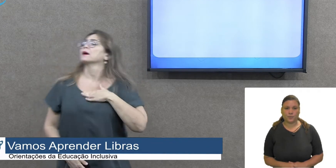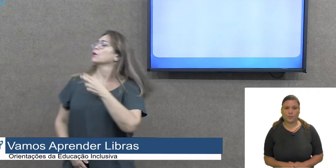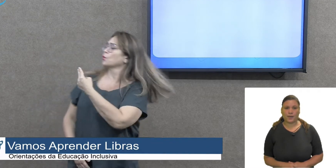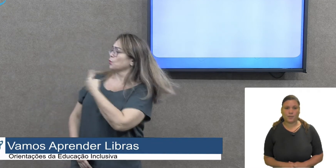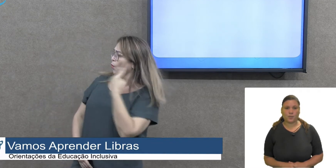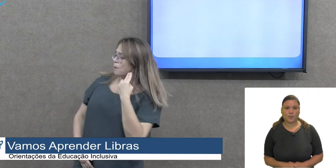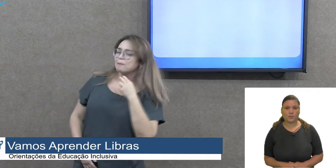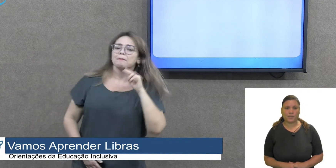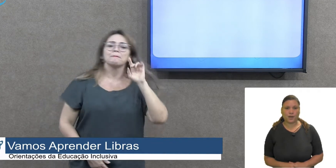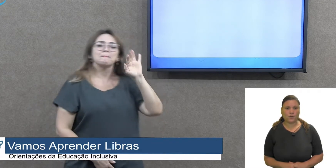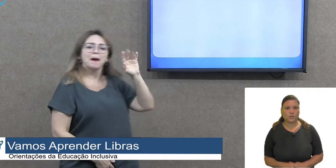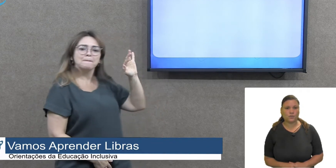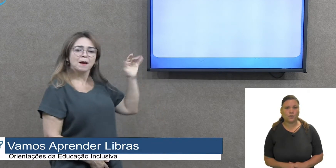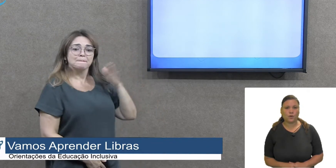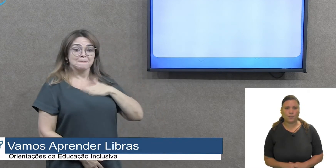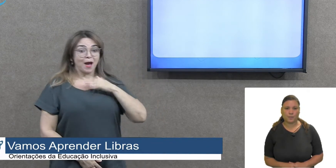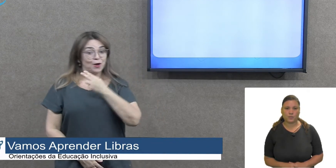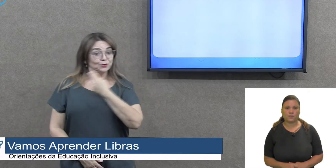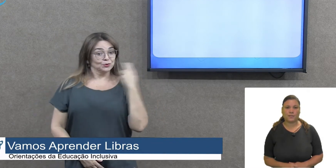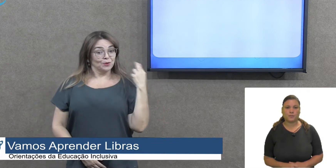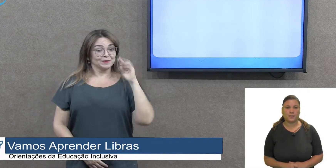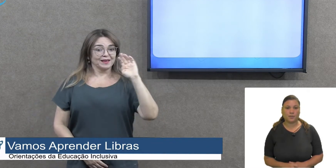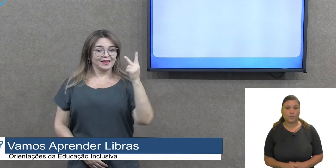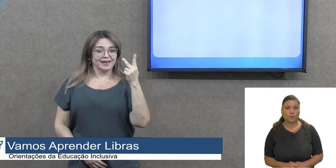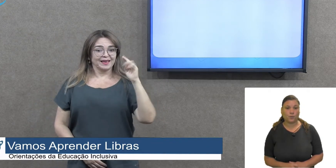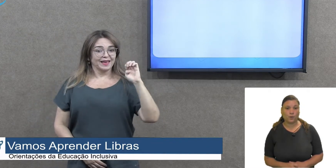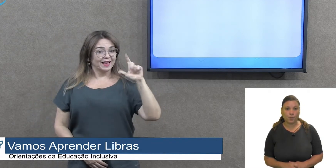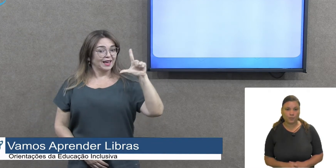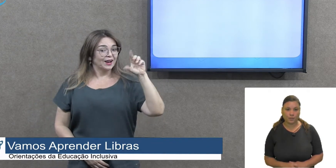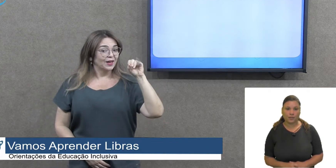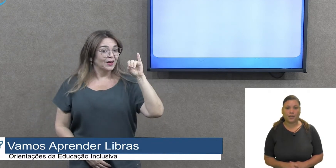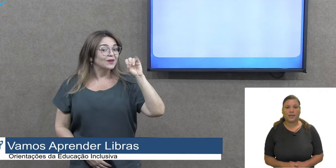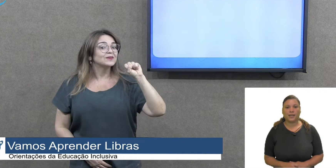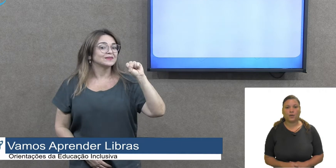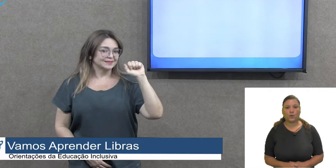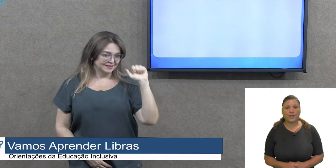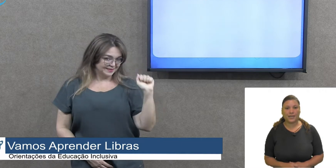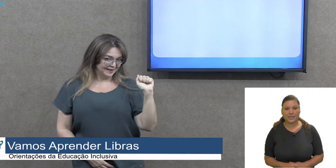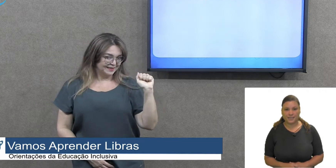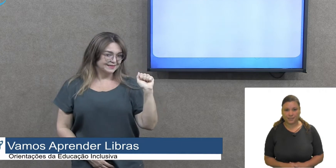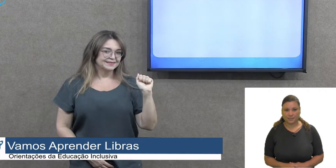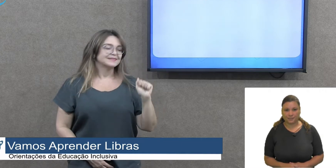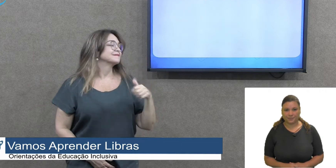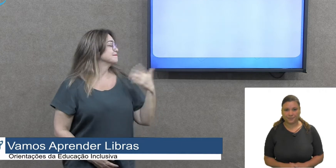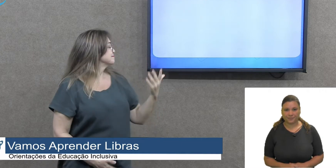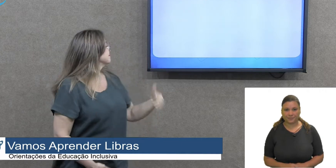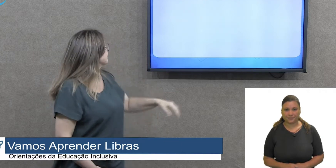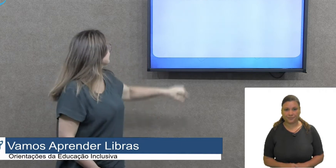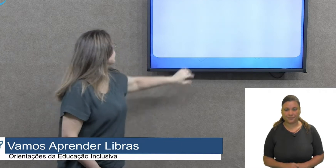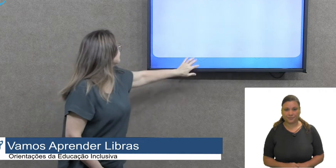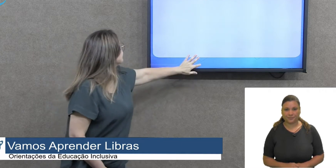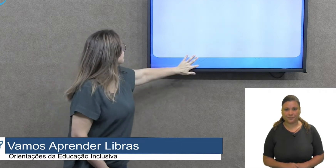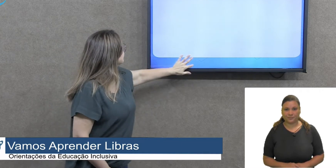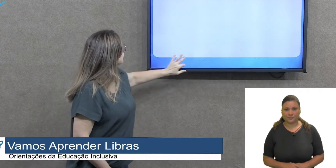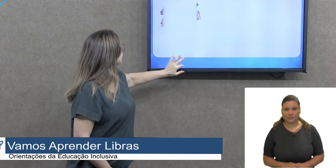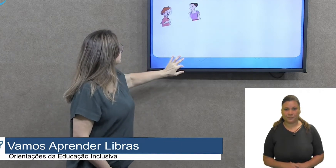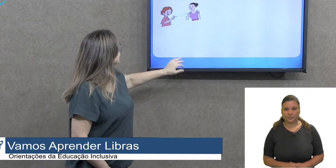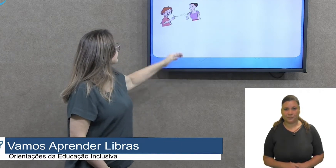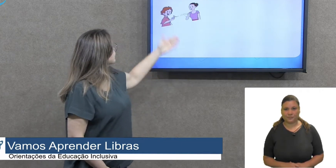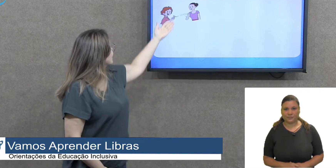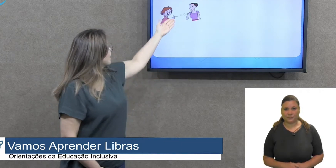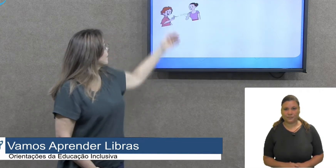Não tem problema, é só perguntar qual é o seu nome. A pessoa vai responder: meu nome, Heloísa.